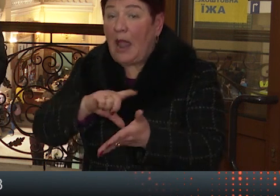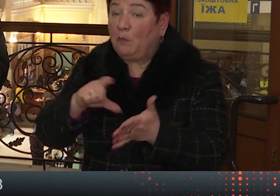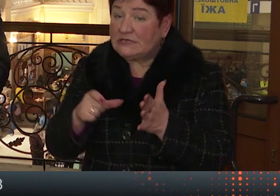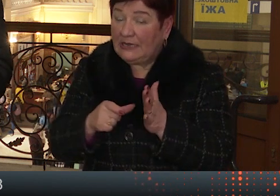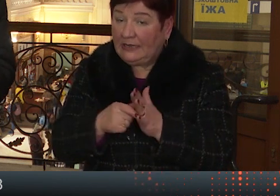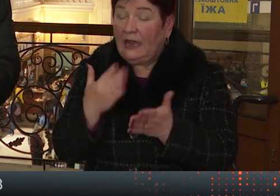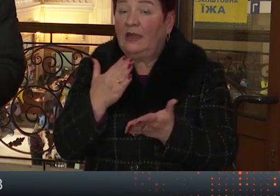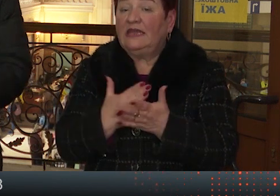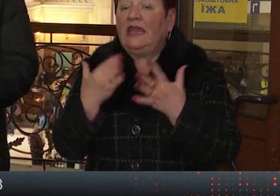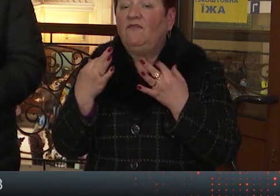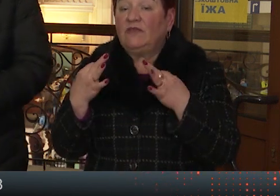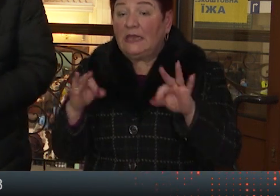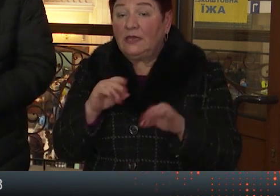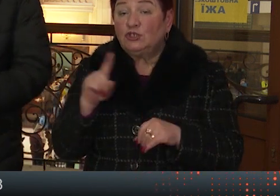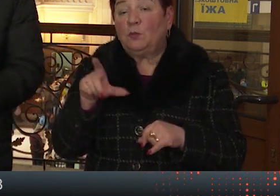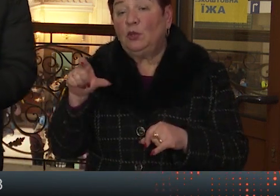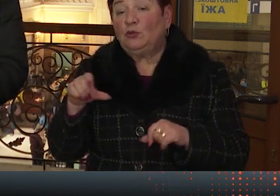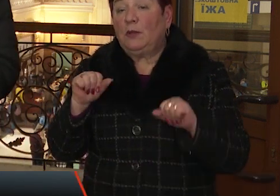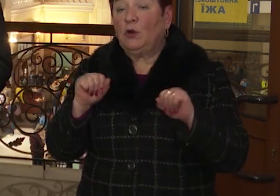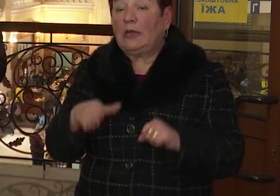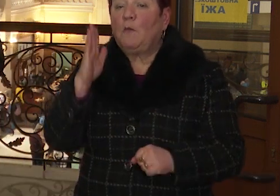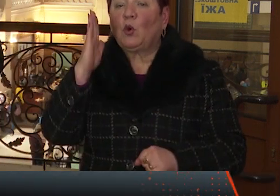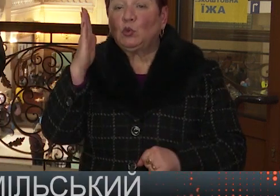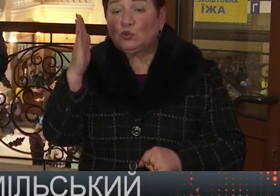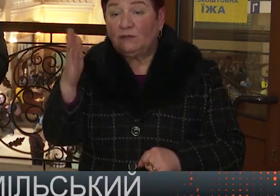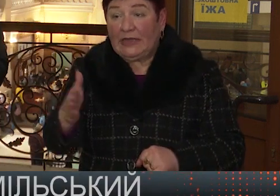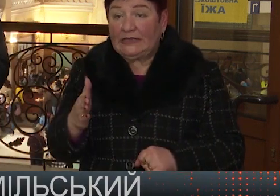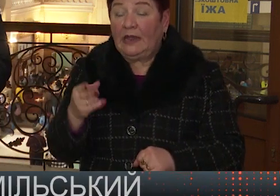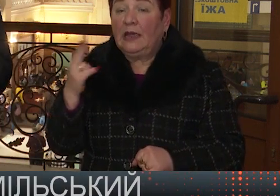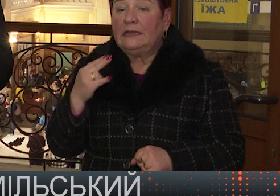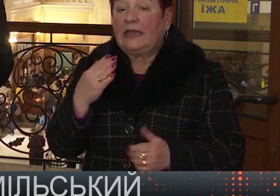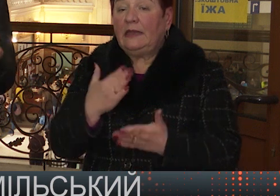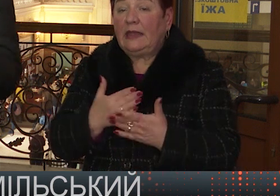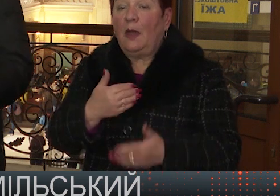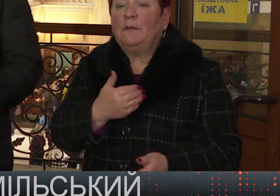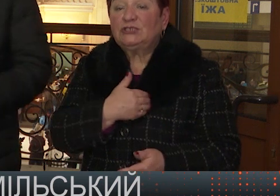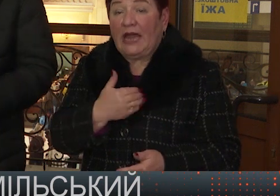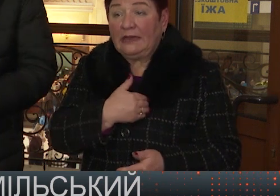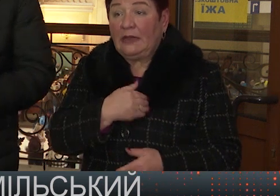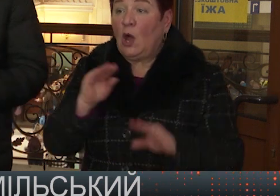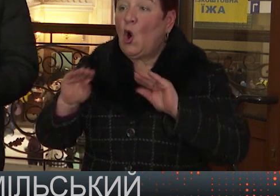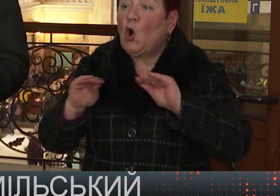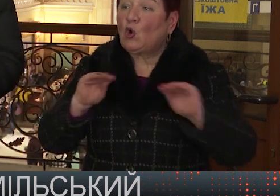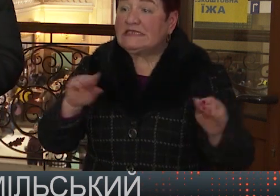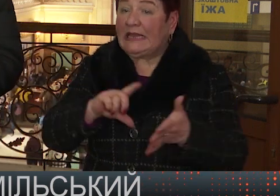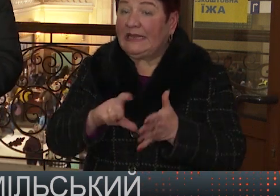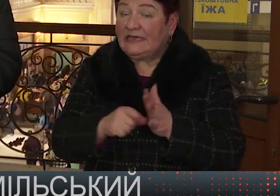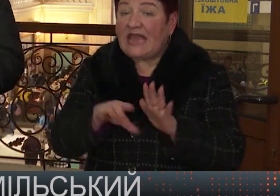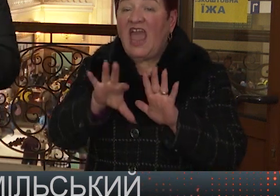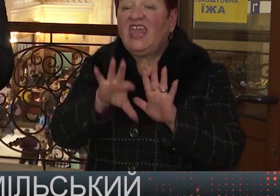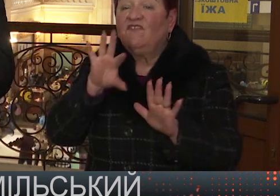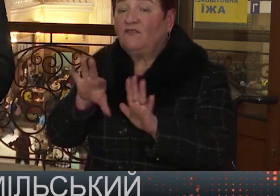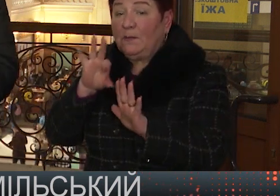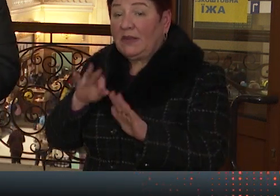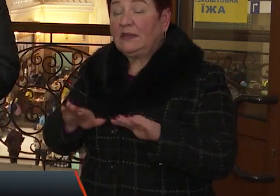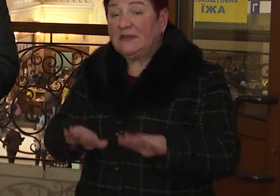поселення, де є вільні локації, щоб люди могли собі вже спрогнозувати, де вони мають бажання розселитися і вибрати місце,